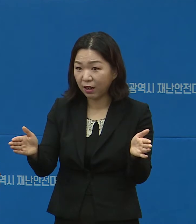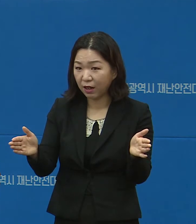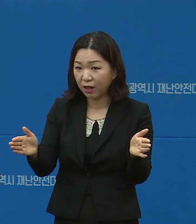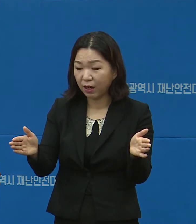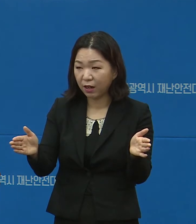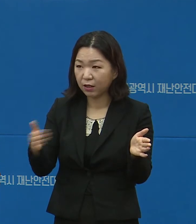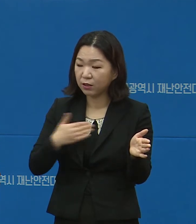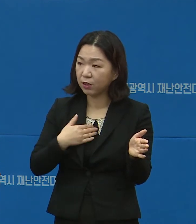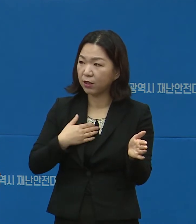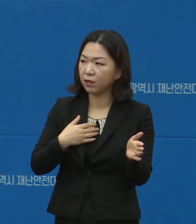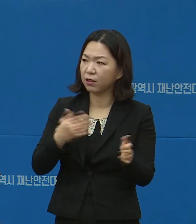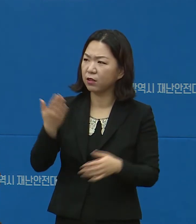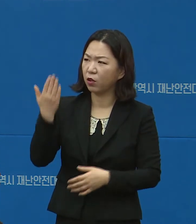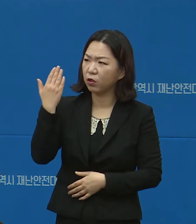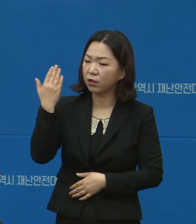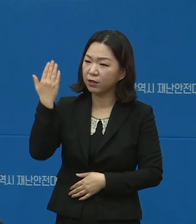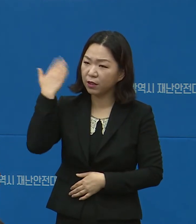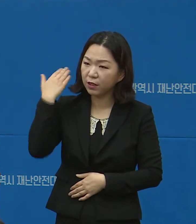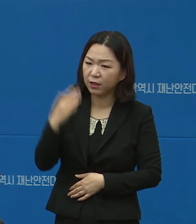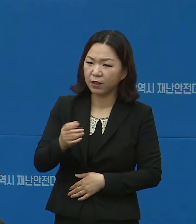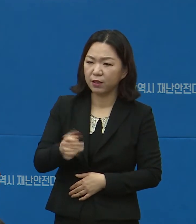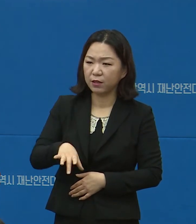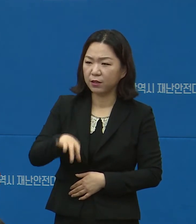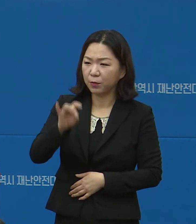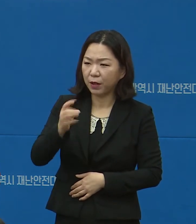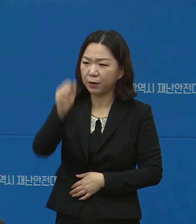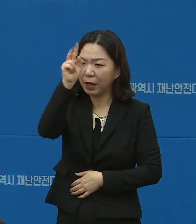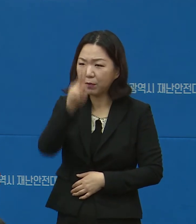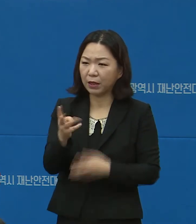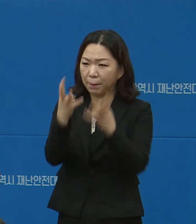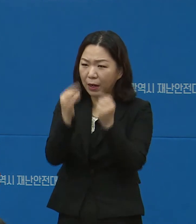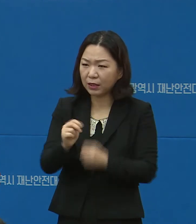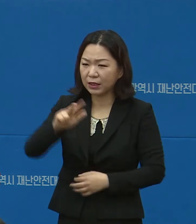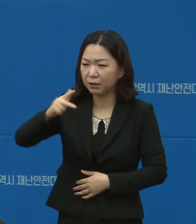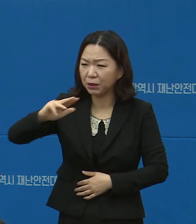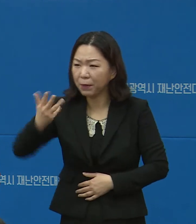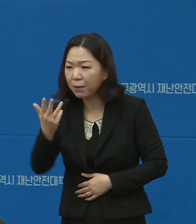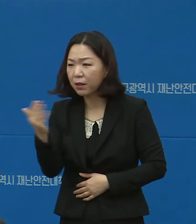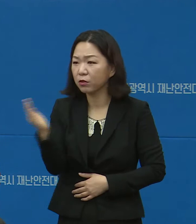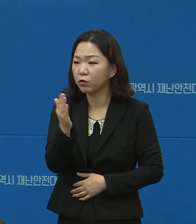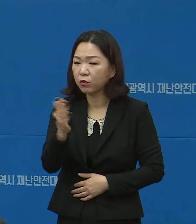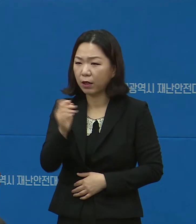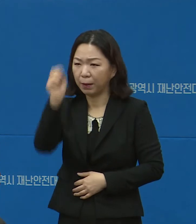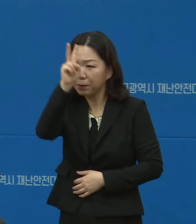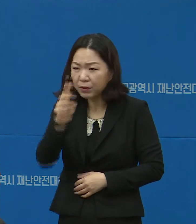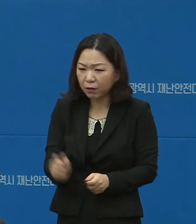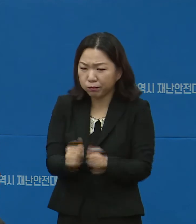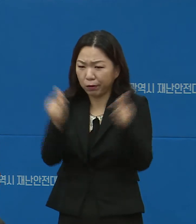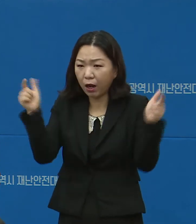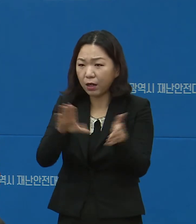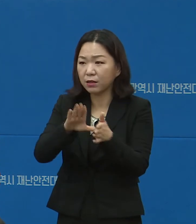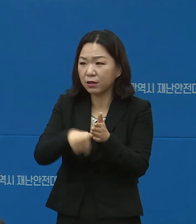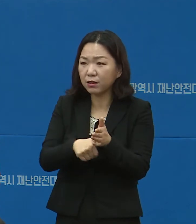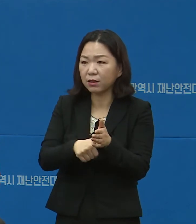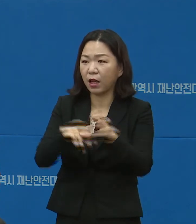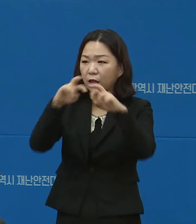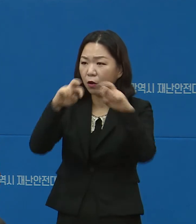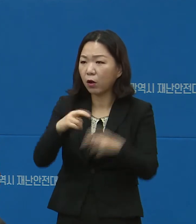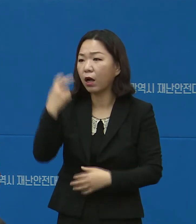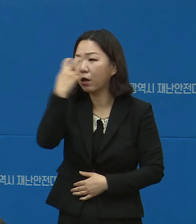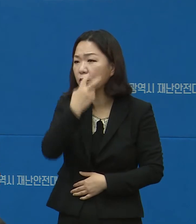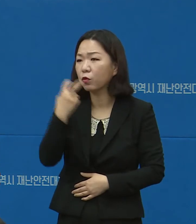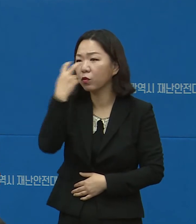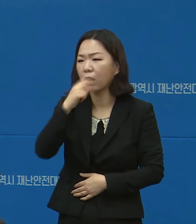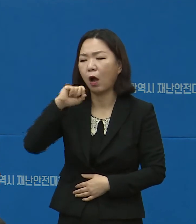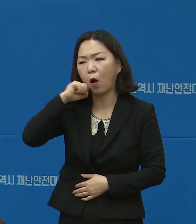저희들이 수백 명, 수천 명의 확진 환자들이 쏟아져 나올 때 사실상 역학조사가 무력화된